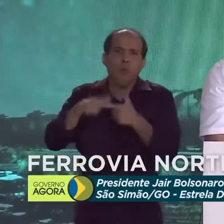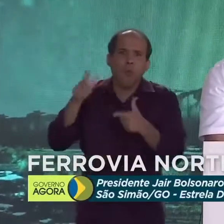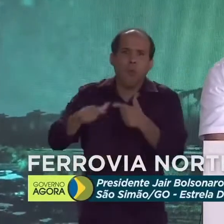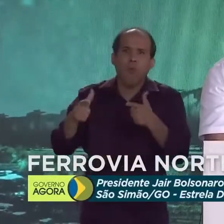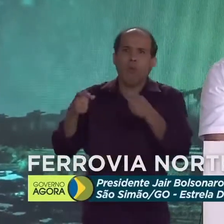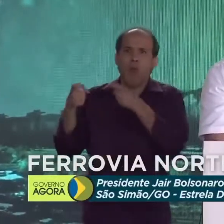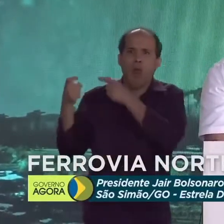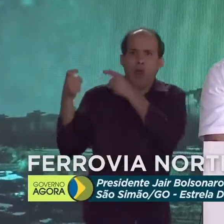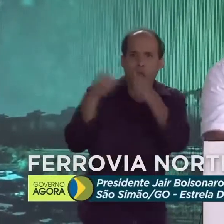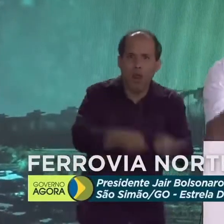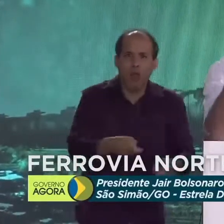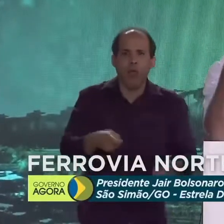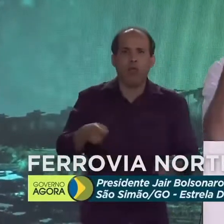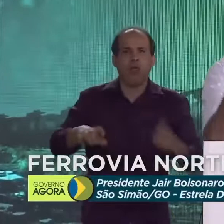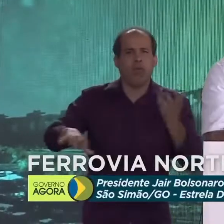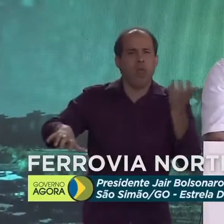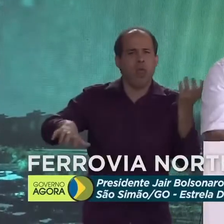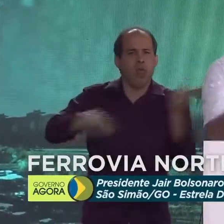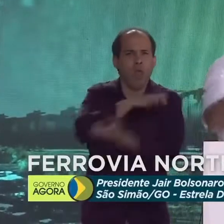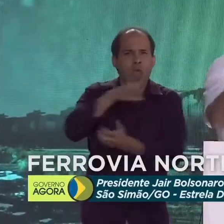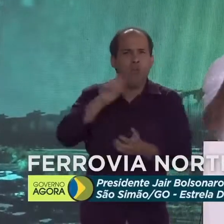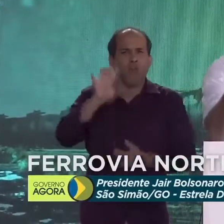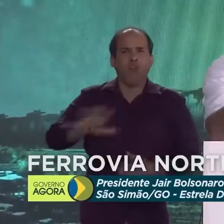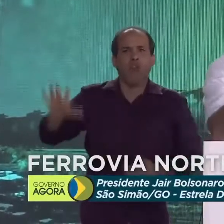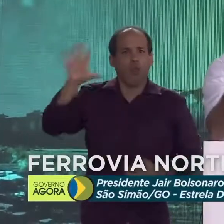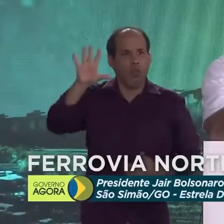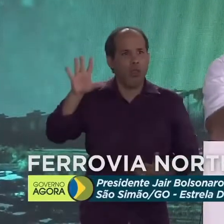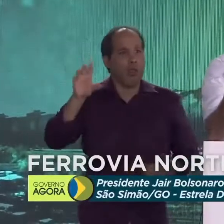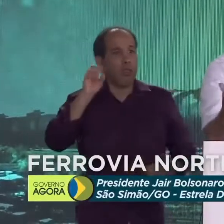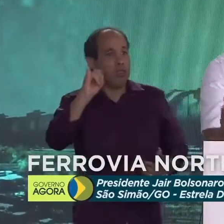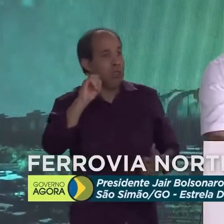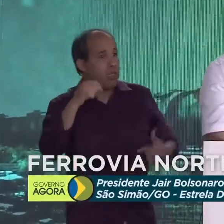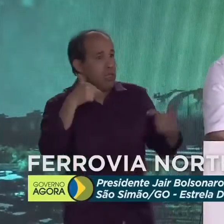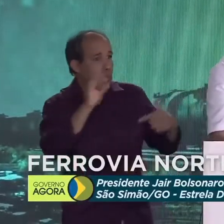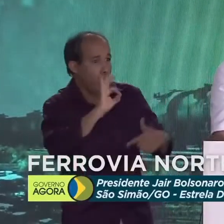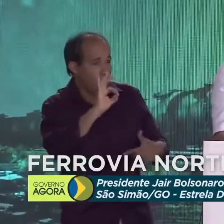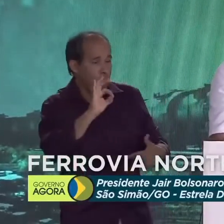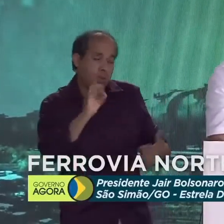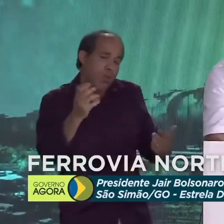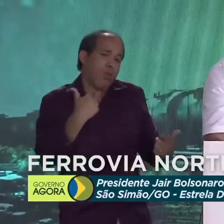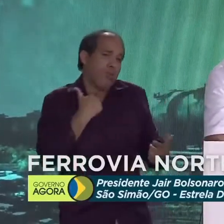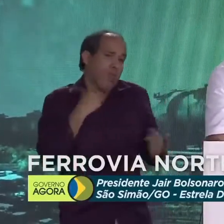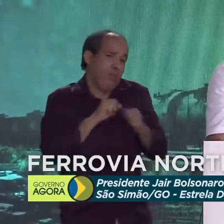saques, greve generalizada, se bem que quem não está trabalhando não vai fazer greve.